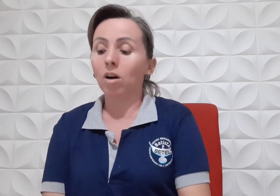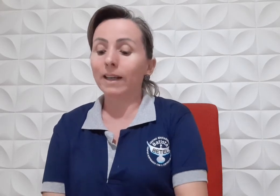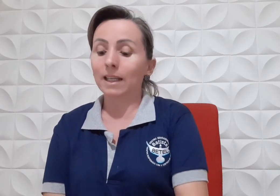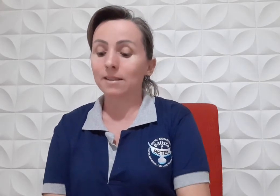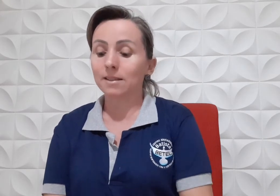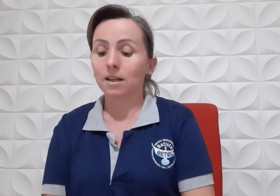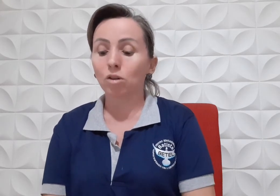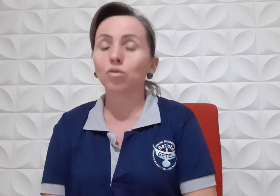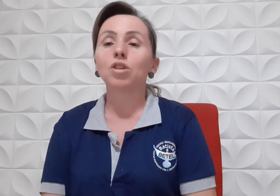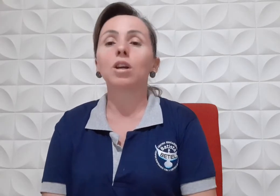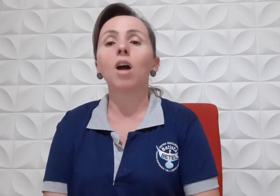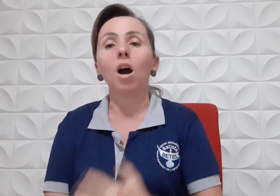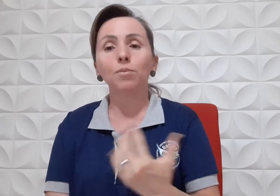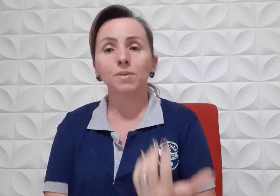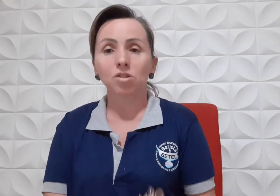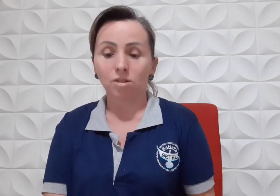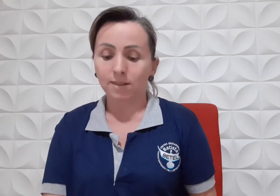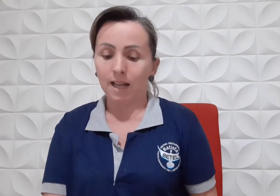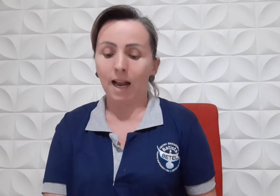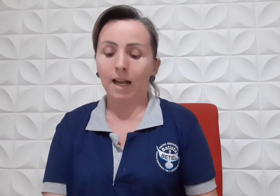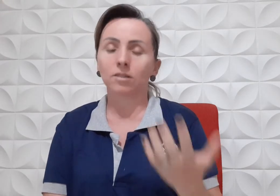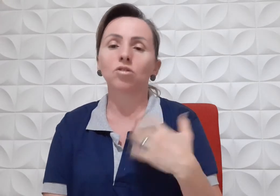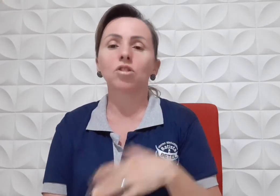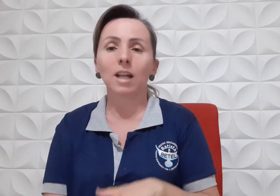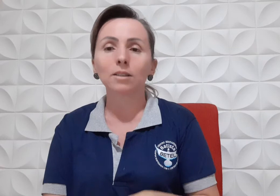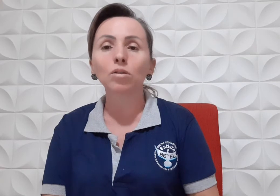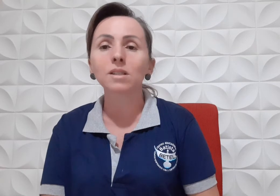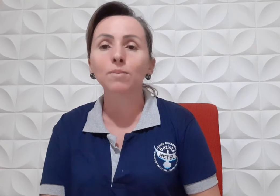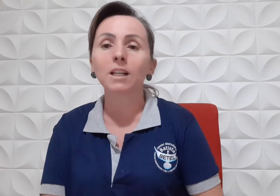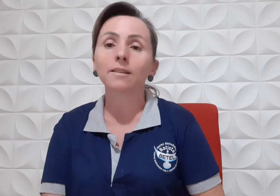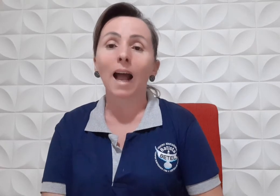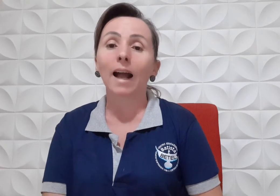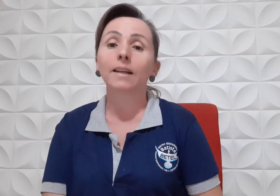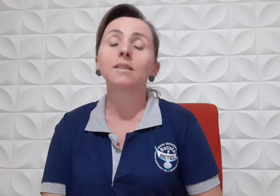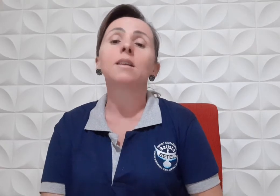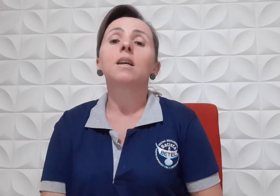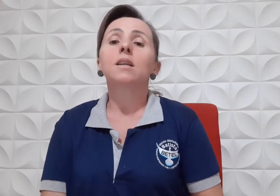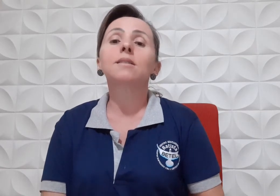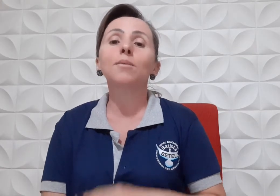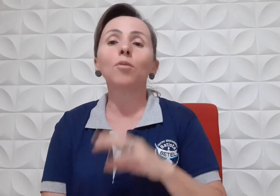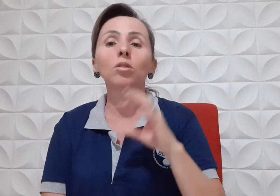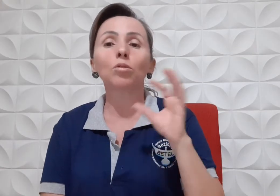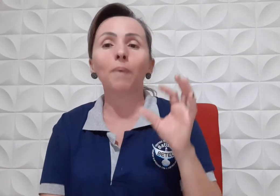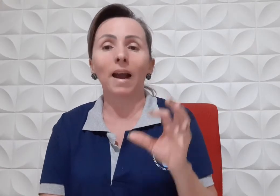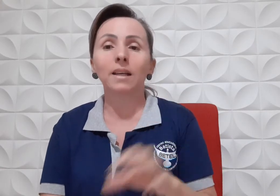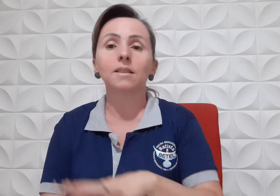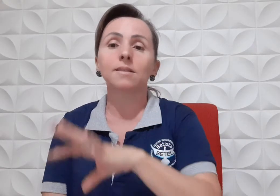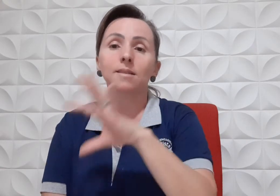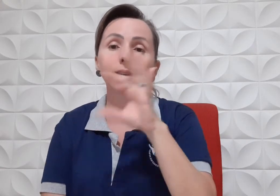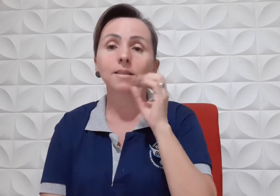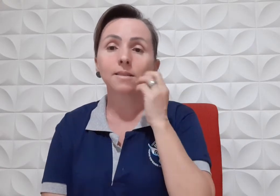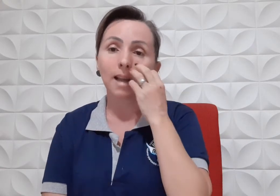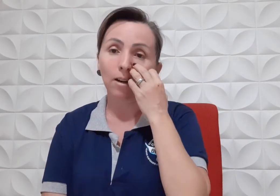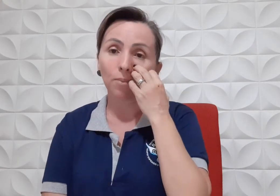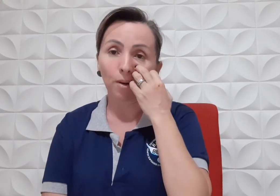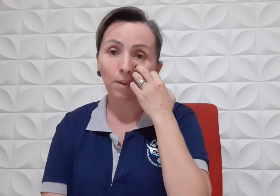a questão de golpes de Estado, ditaduras militares. E sempre quando um país está com